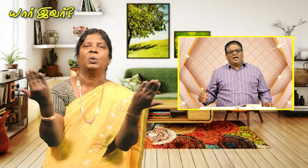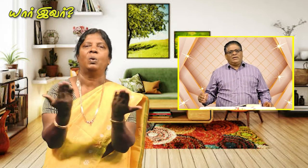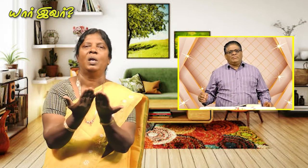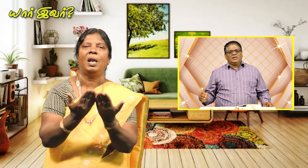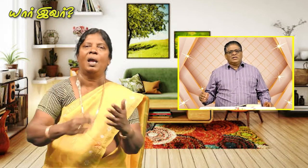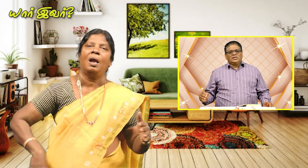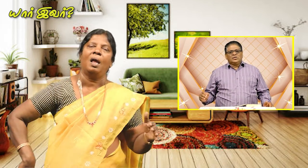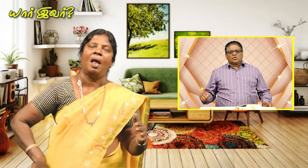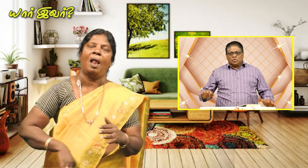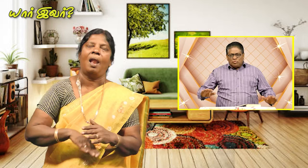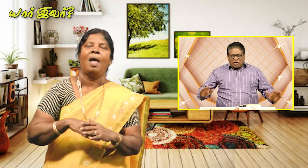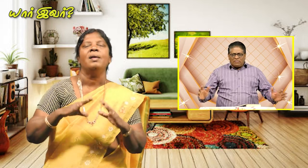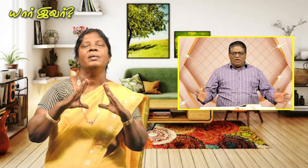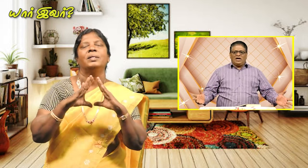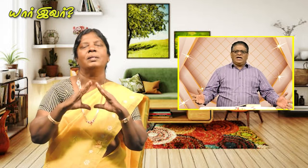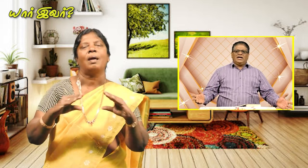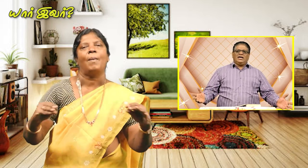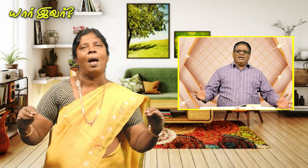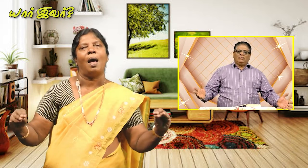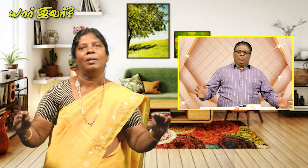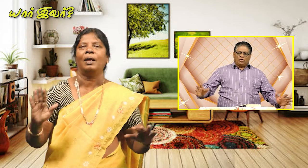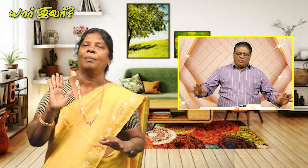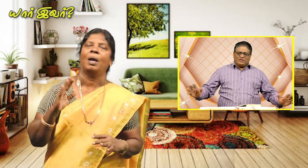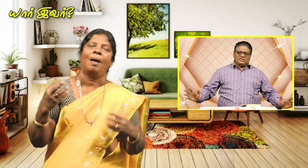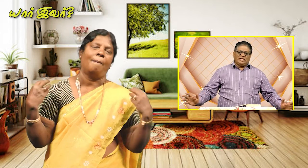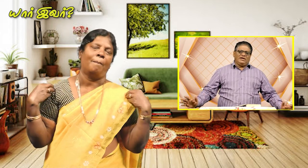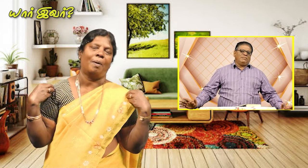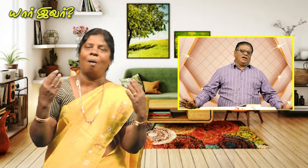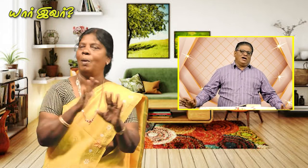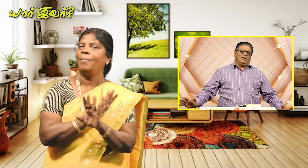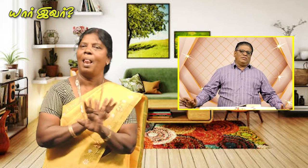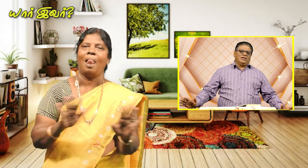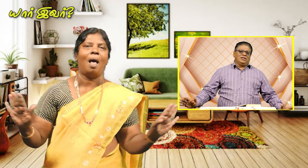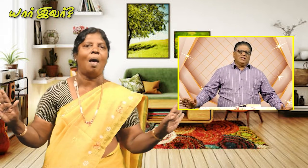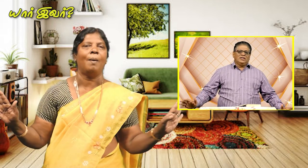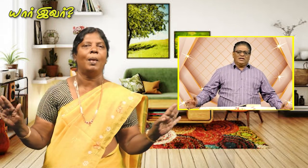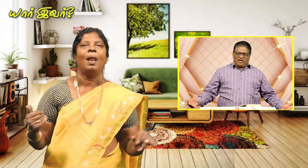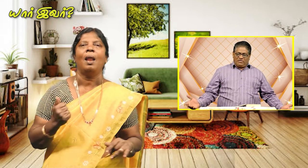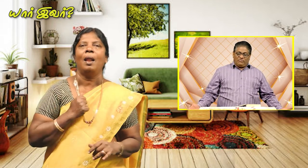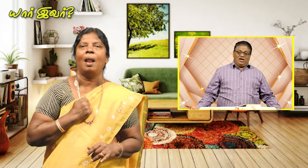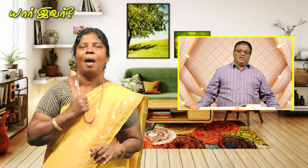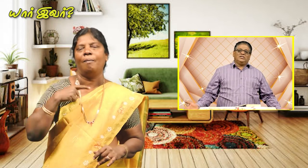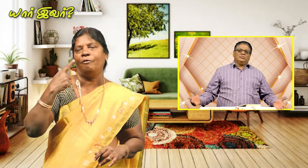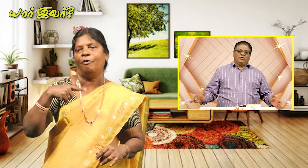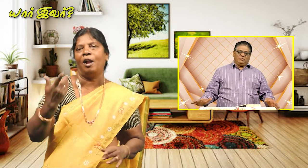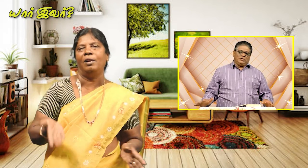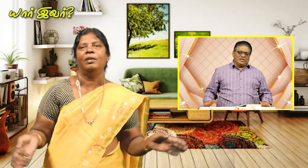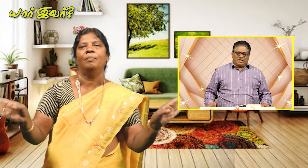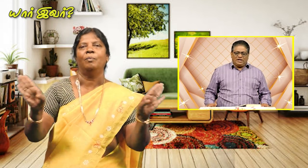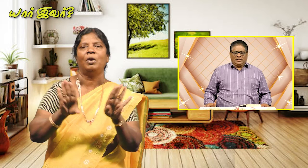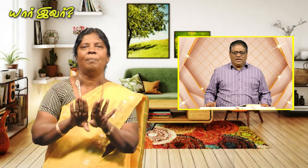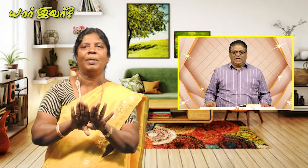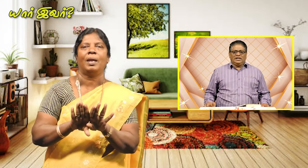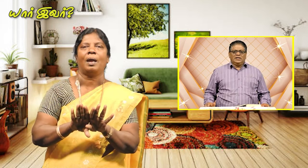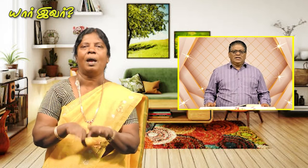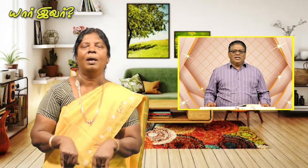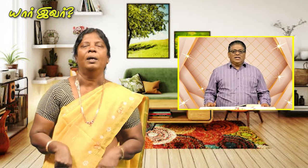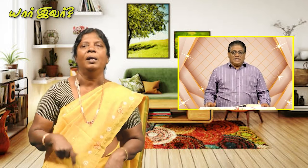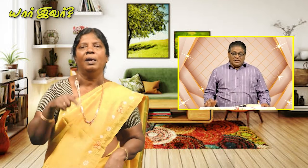சூழ்நிலைகள் எல்லாம் சுமூகமாக ஒரு பிரச்சனையும் இல்லாமல் நாம் வாழ்ந்து